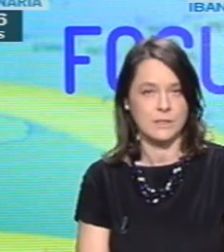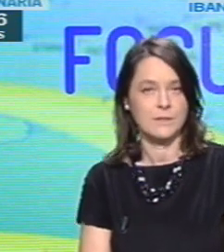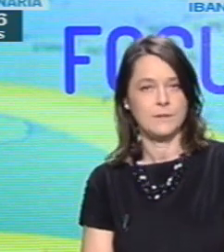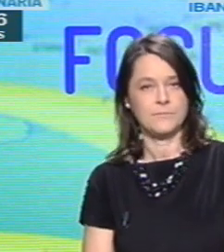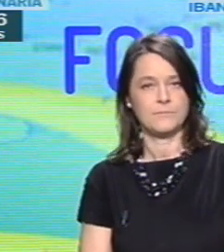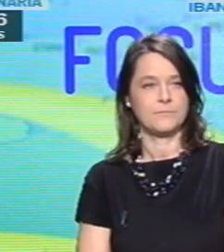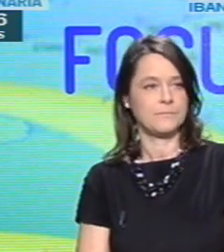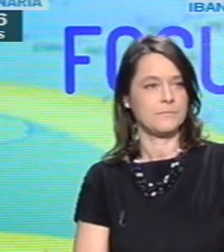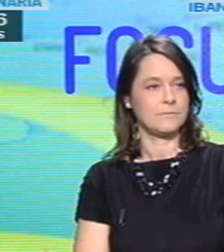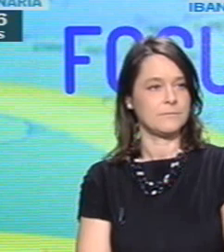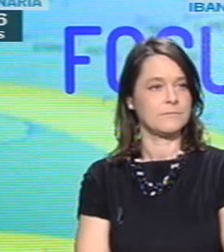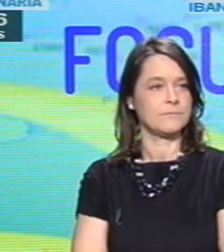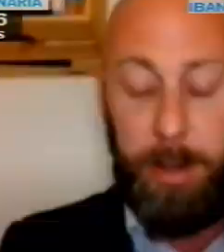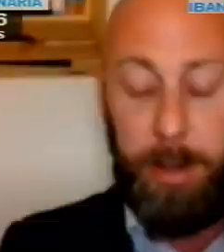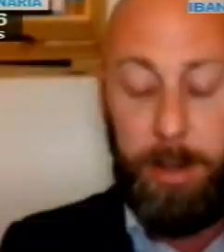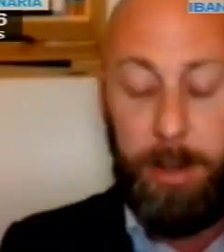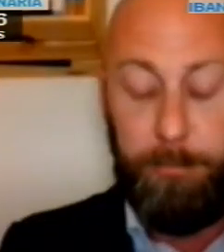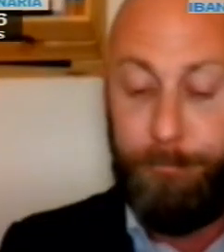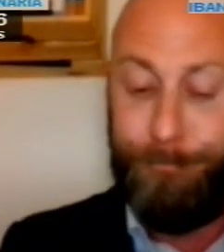oggi.